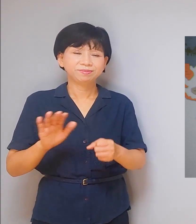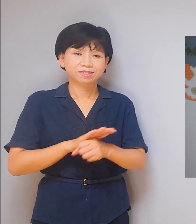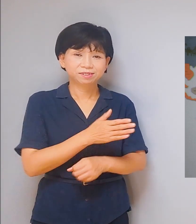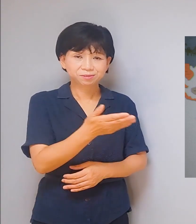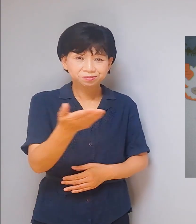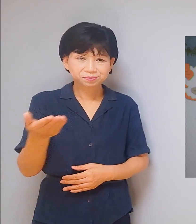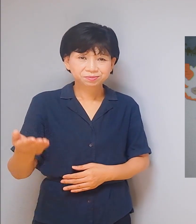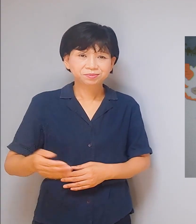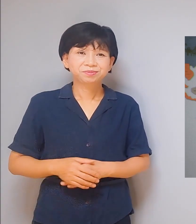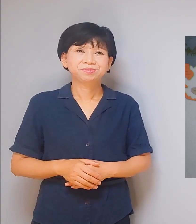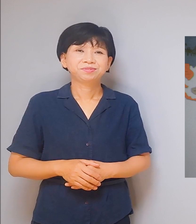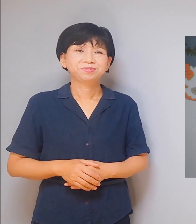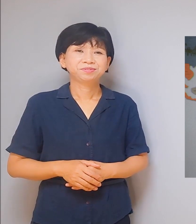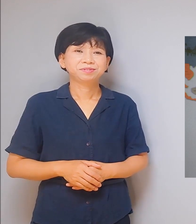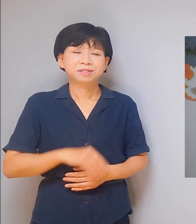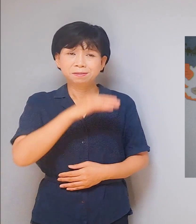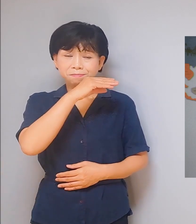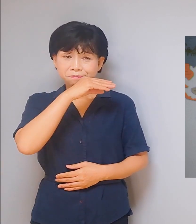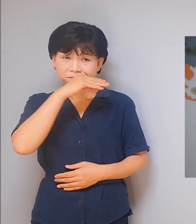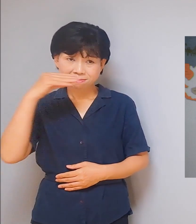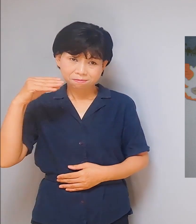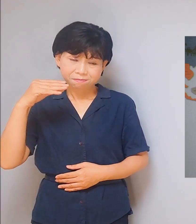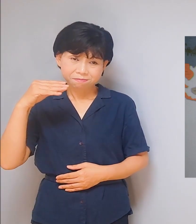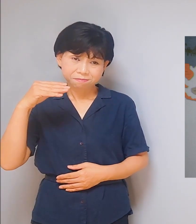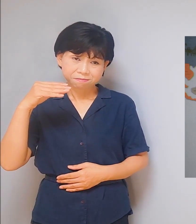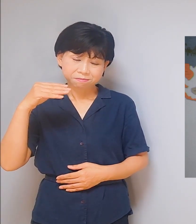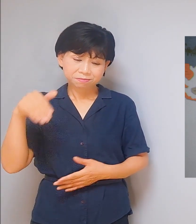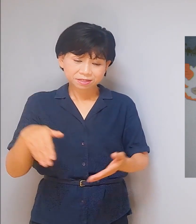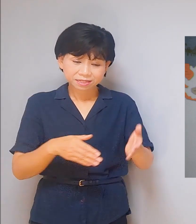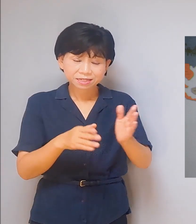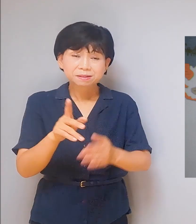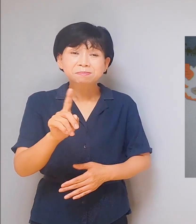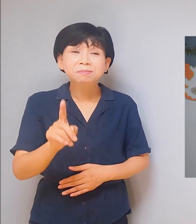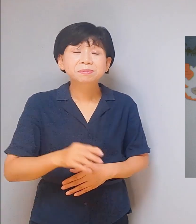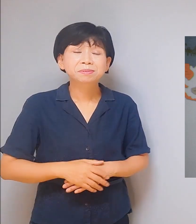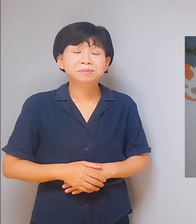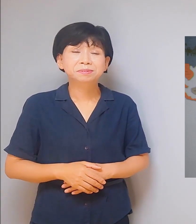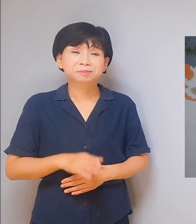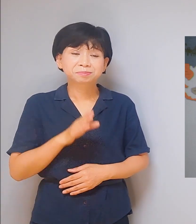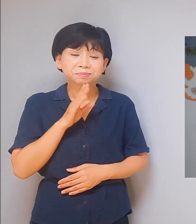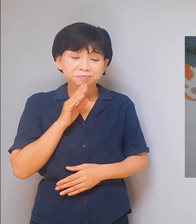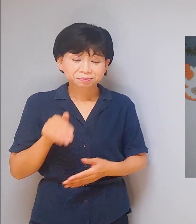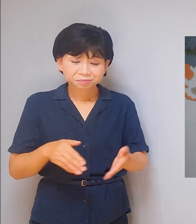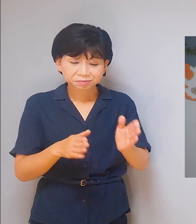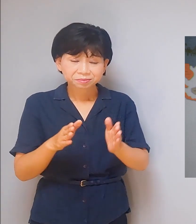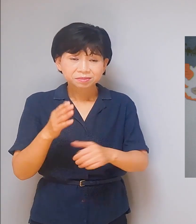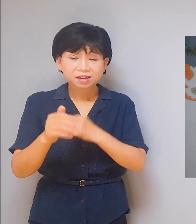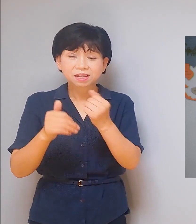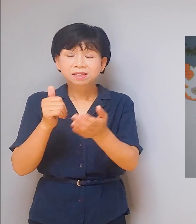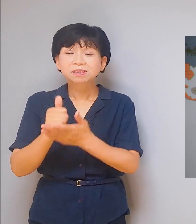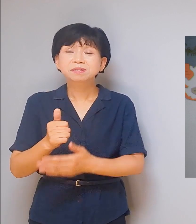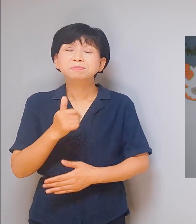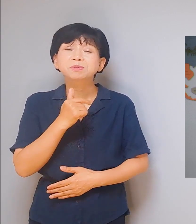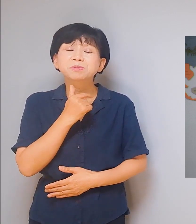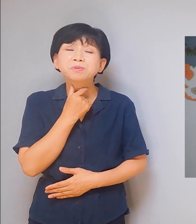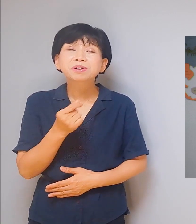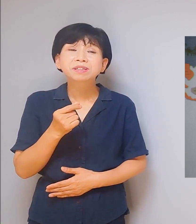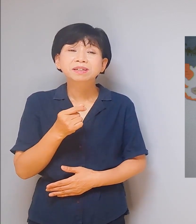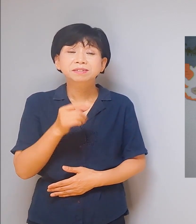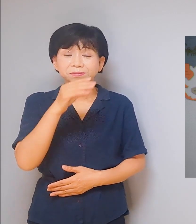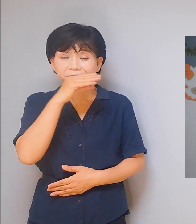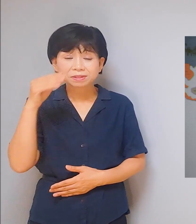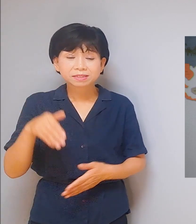사랑하는 성도 여러분, 정도는 도대체 뭔가요? 어떤 길로 가는 게 하나님이 원하시는